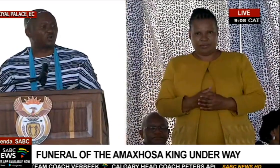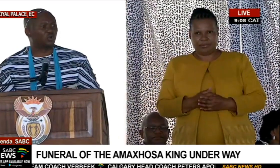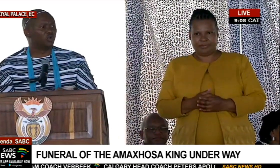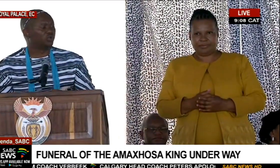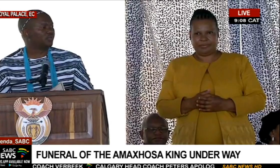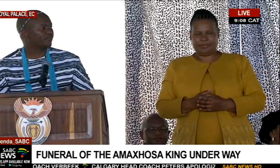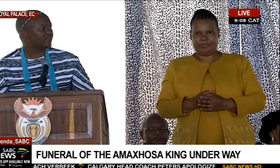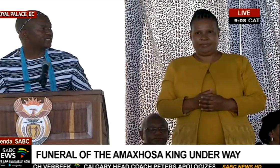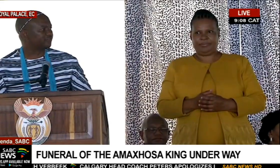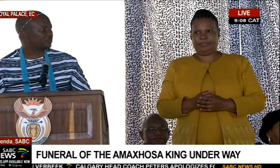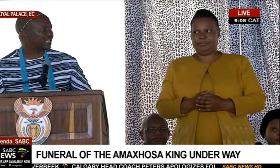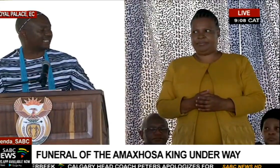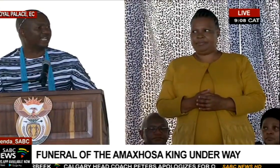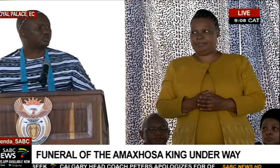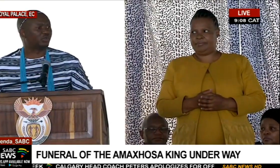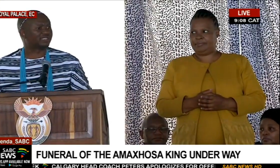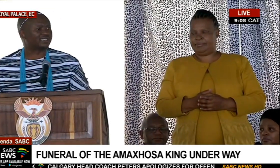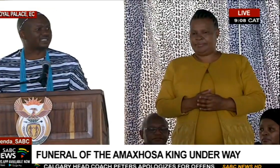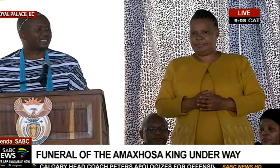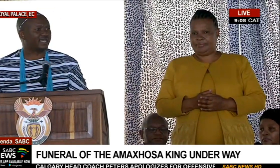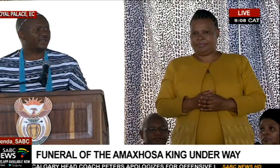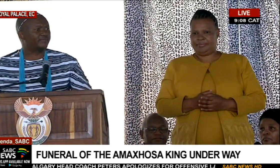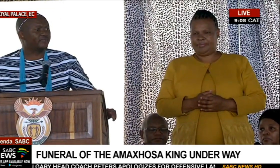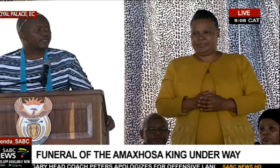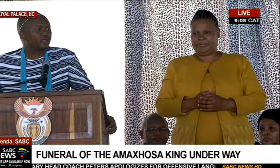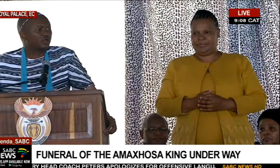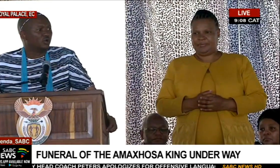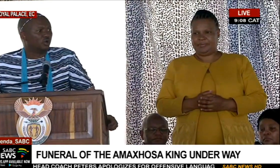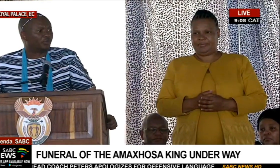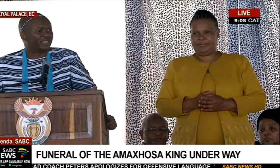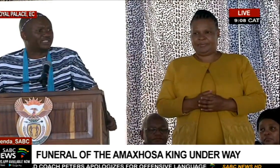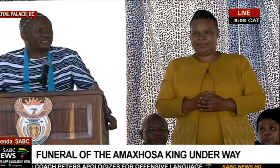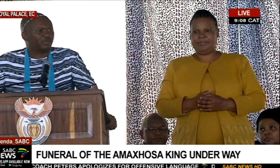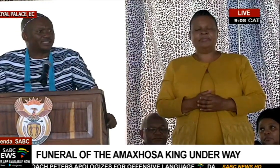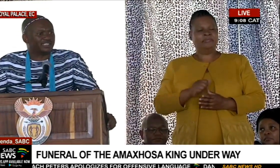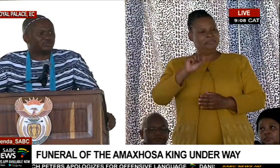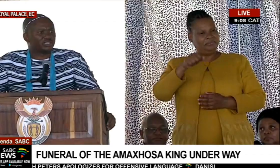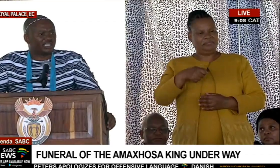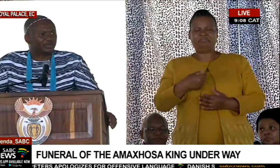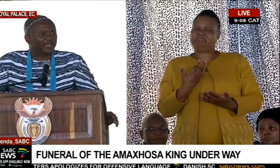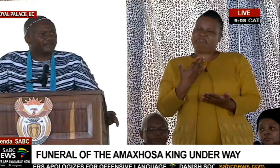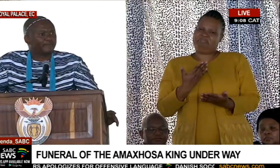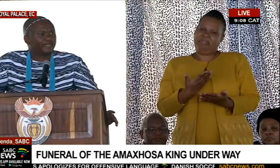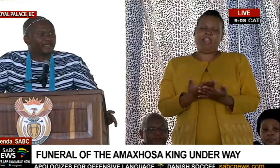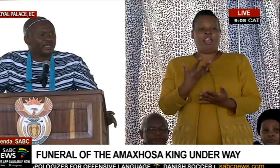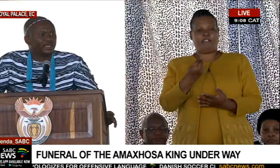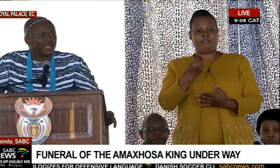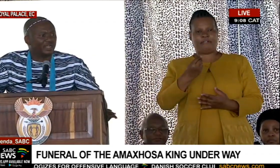ngembeko kazenkulu sifuna uthatha nelithuba sazise uPrince Patrice